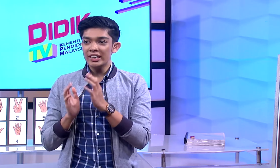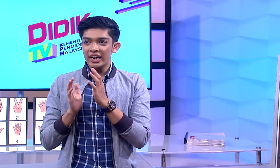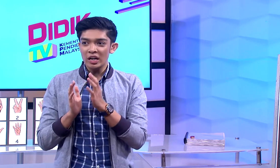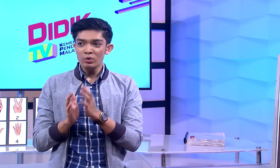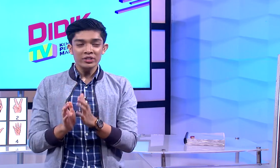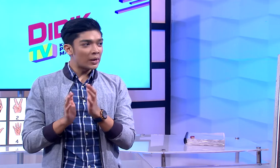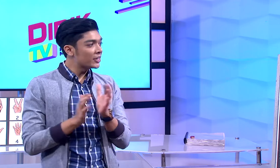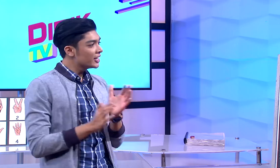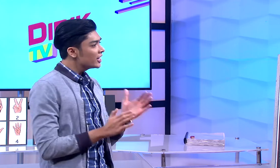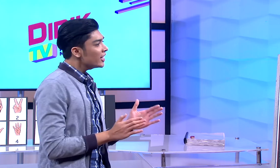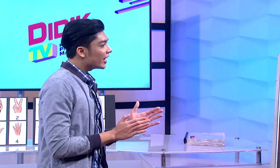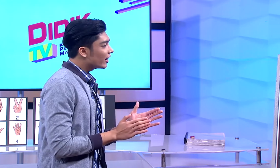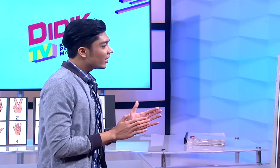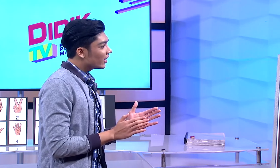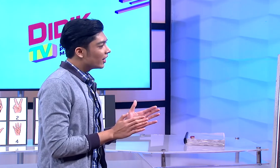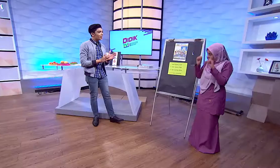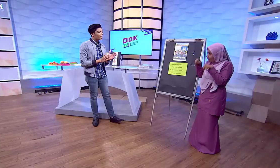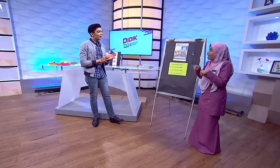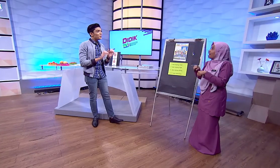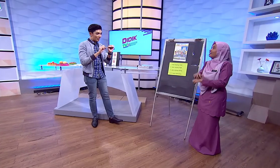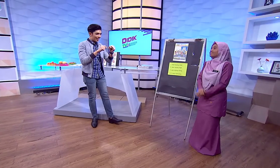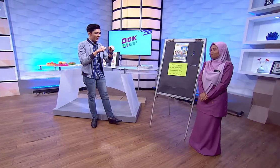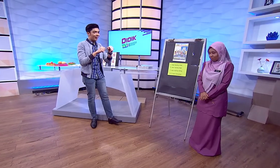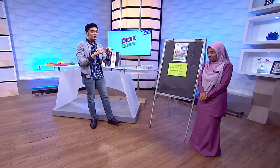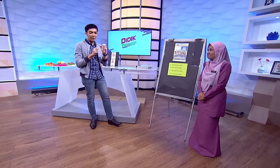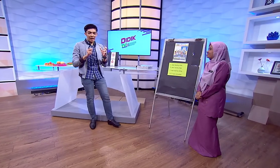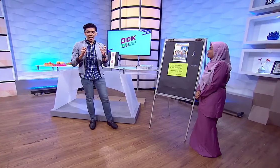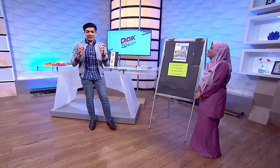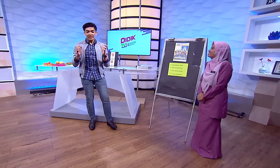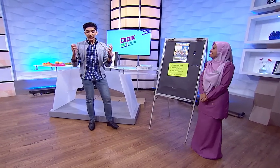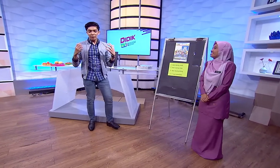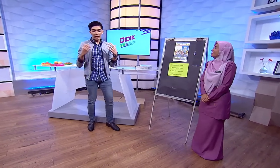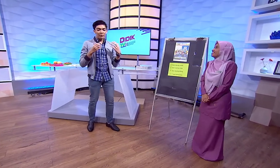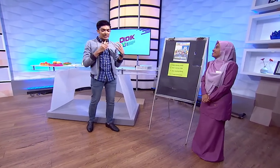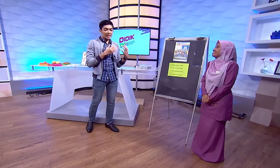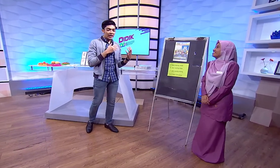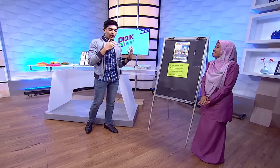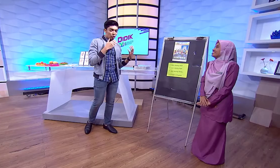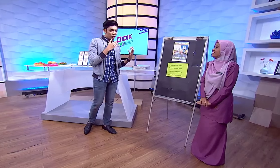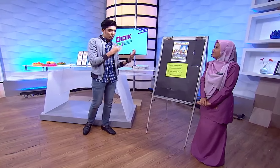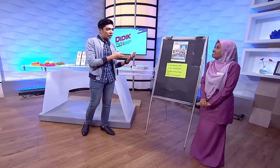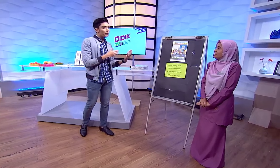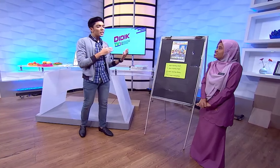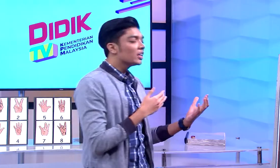negaraku dalam bahasa isyarat boleh-boleh Sebab saya jika yang pernah belajar dekat tapi